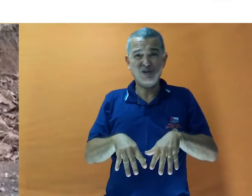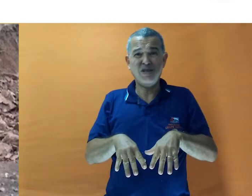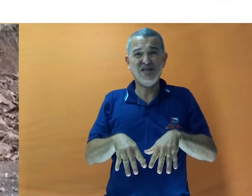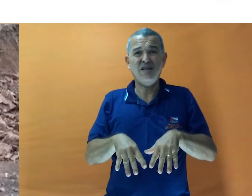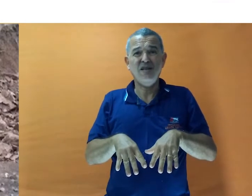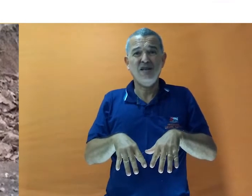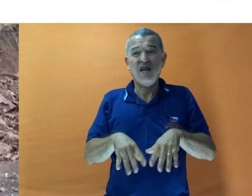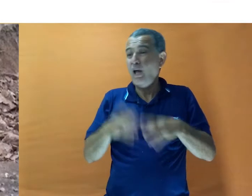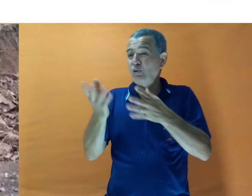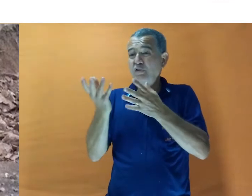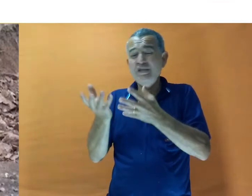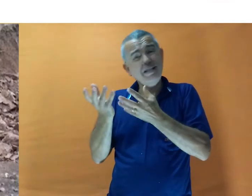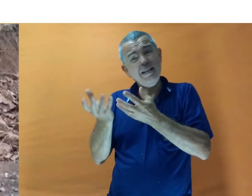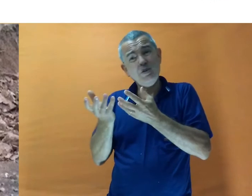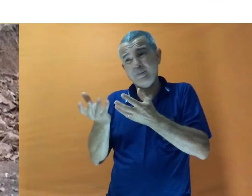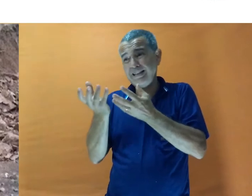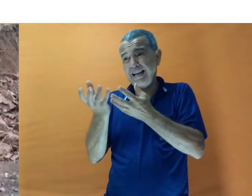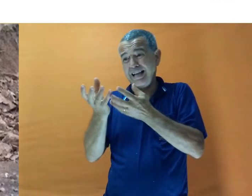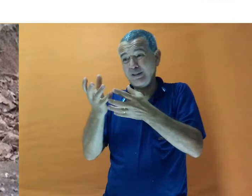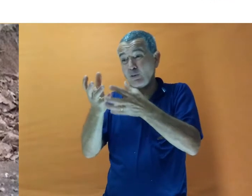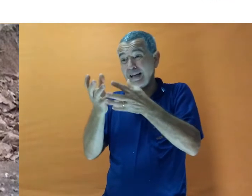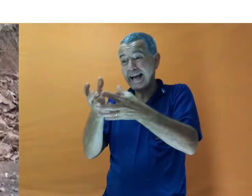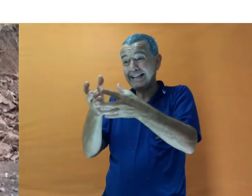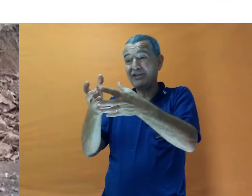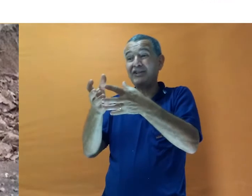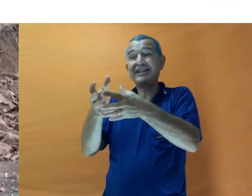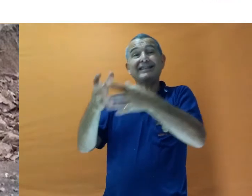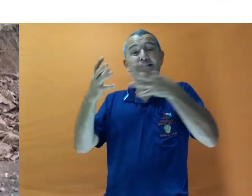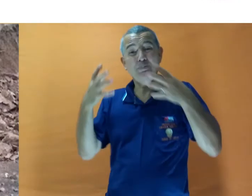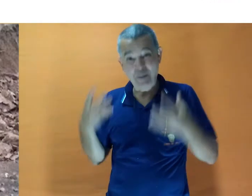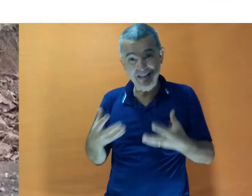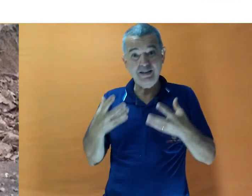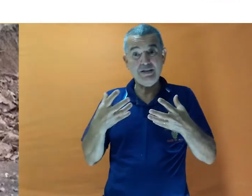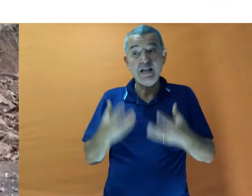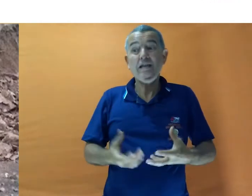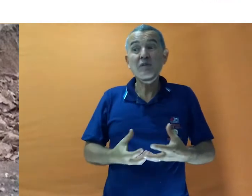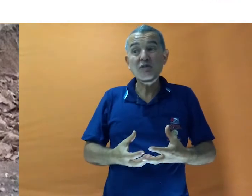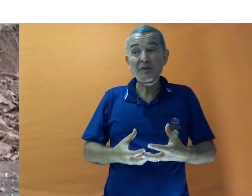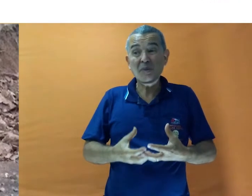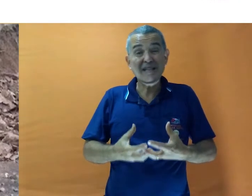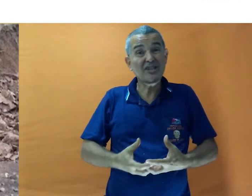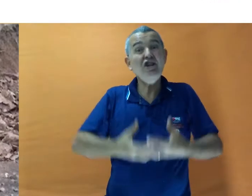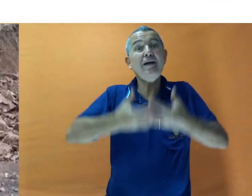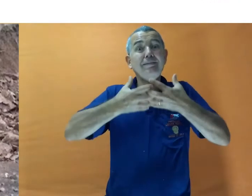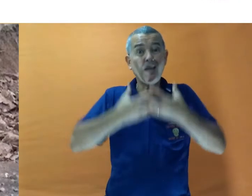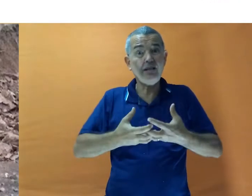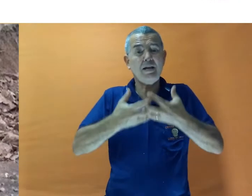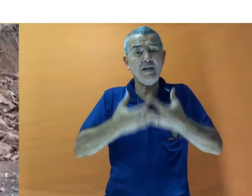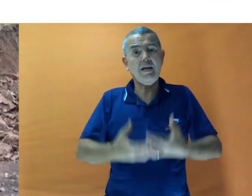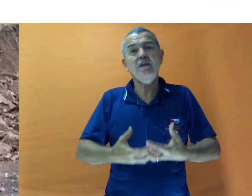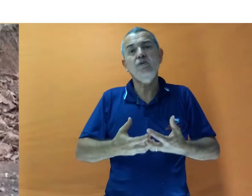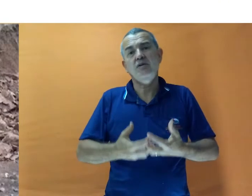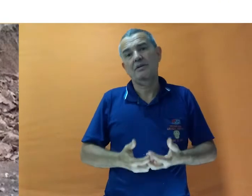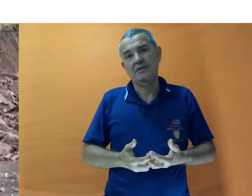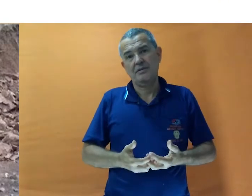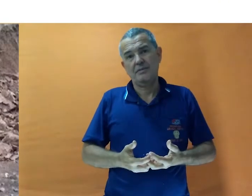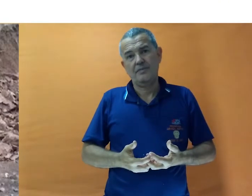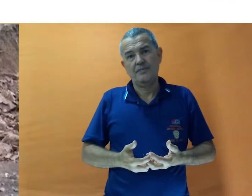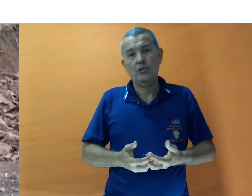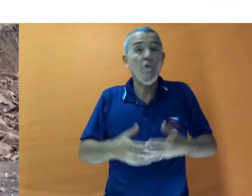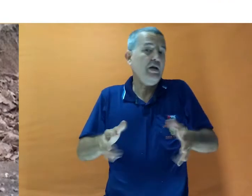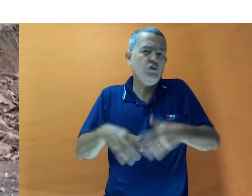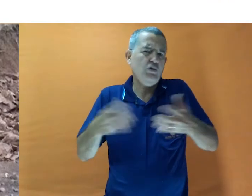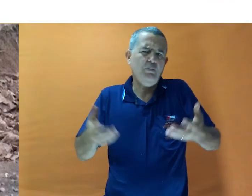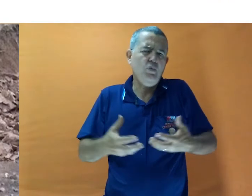isto, colocando assim, é o suficiente para dar toda a narrativa de tantas pedras, e principalmente essa gigantesca que